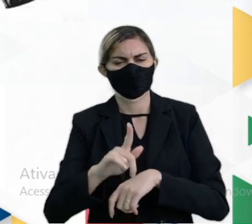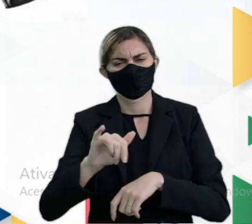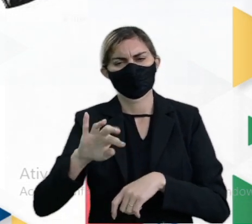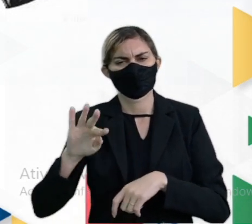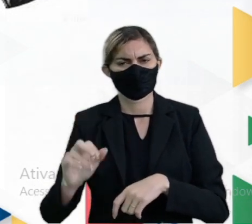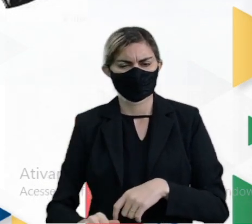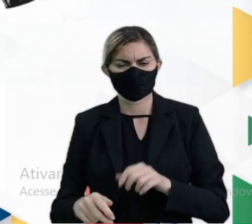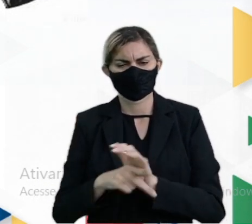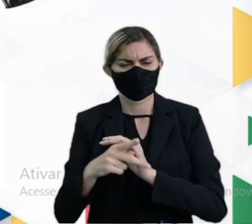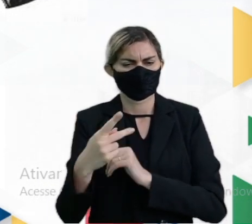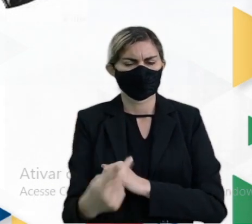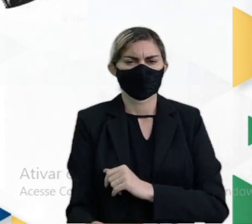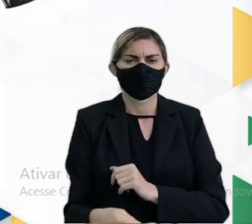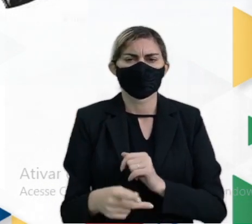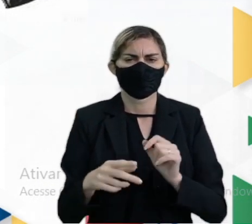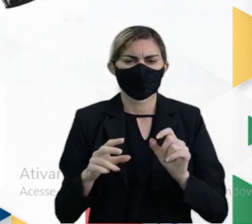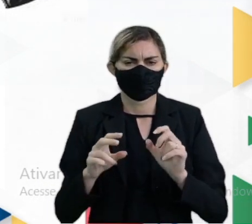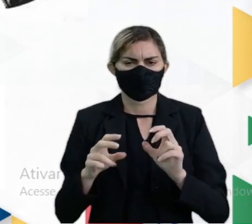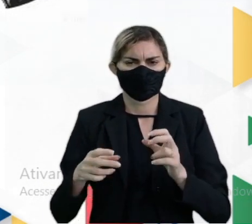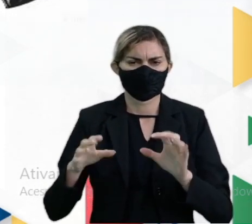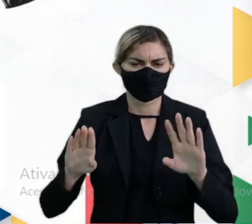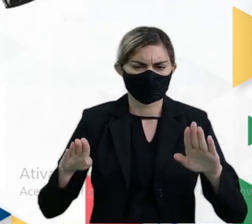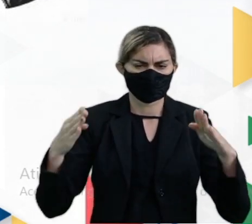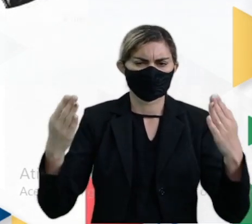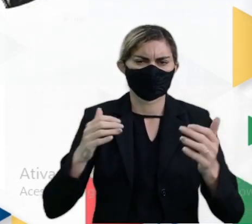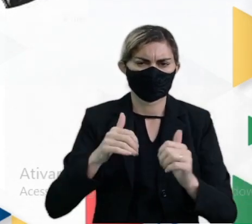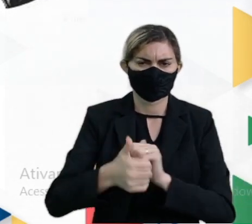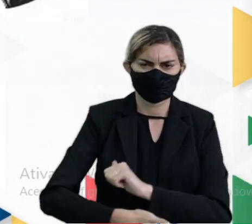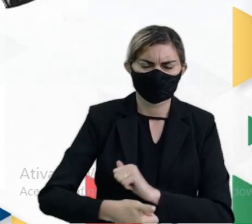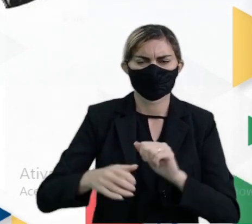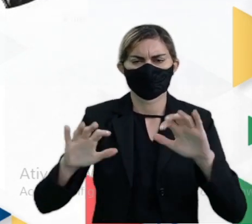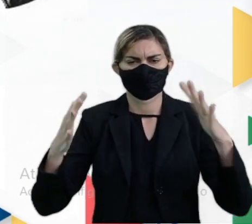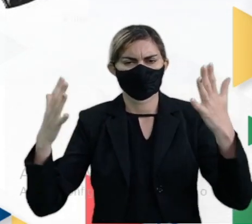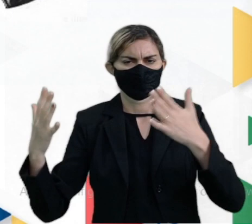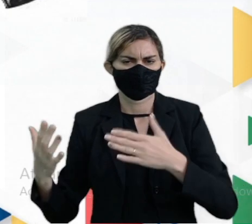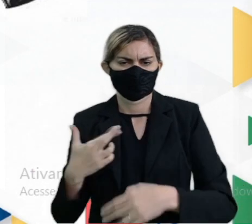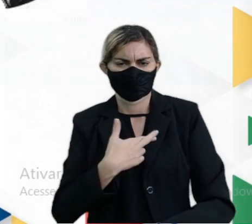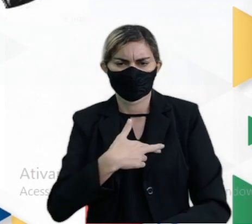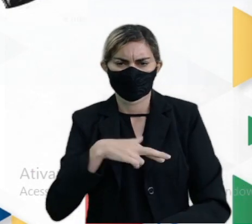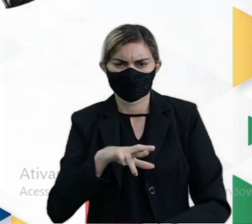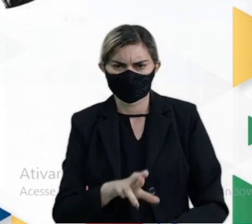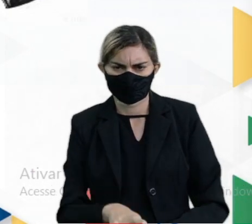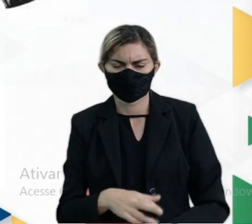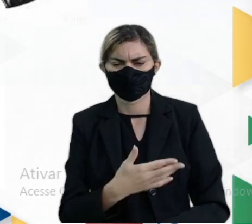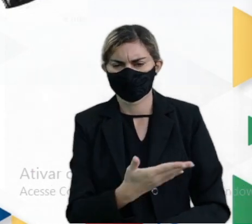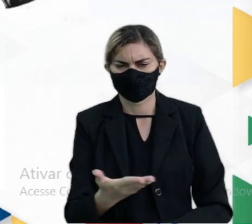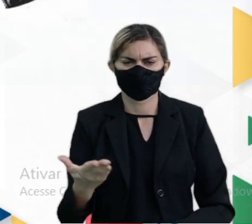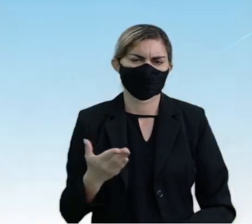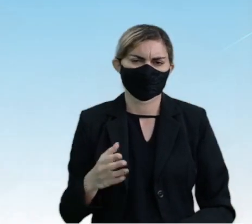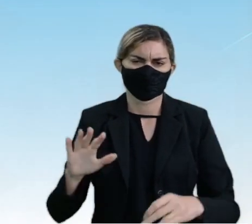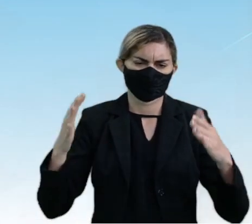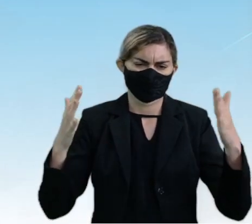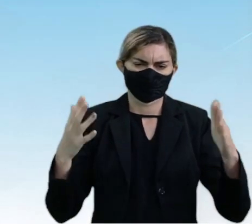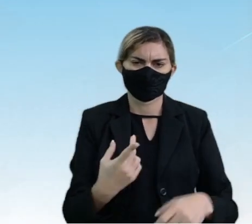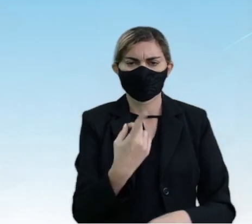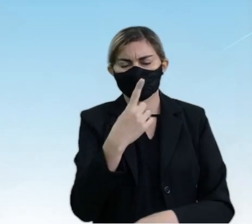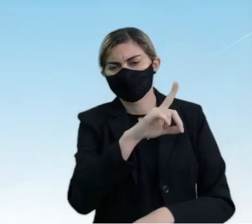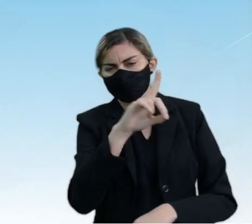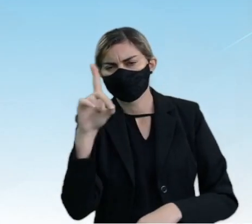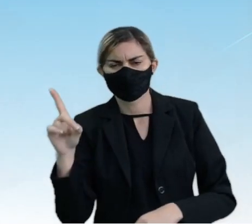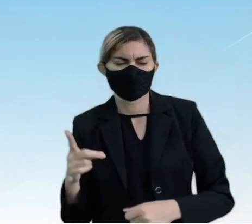eles passaram a fazer parte das festividades, dos jogos e dos rituais religiosos. Ou seja, ia ter lá a celebração de um deus